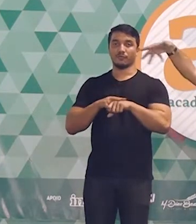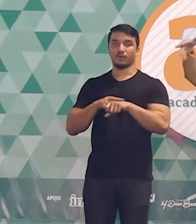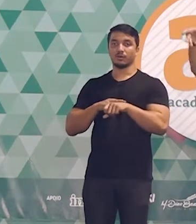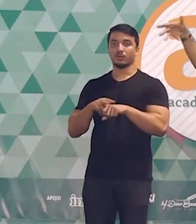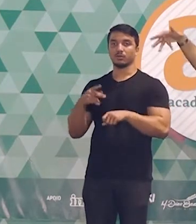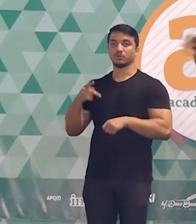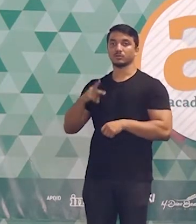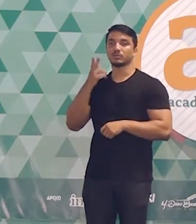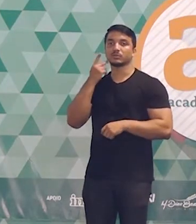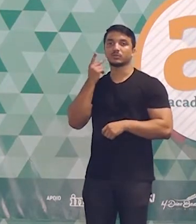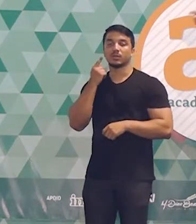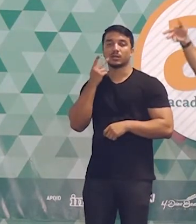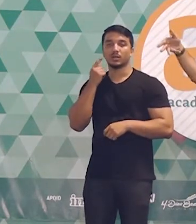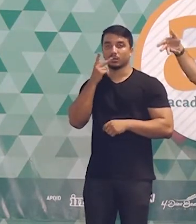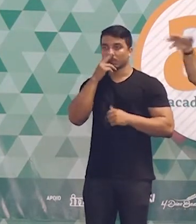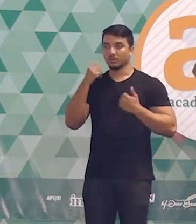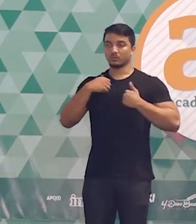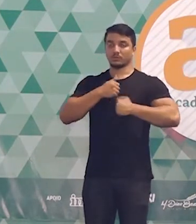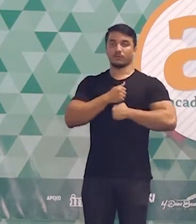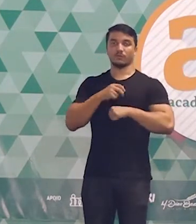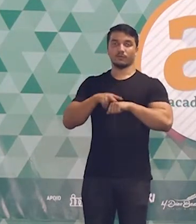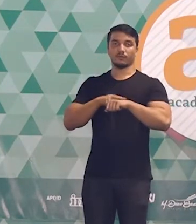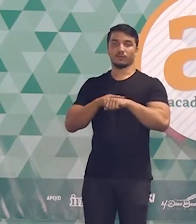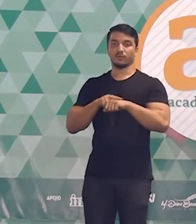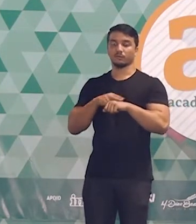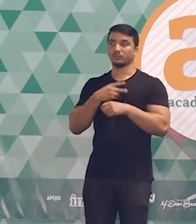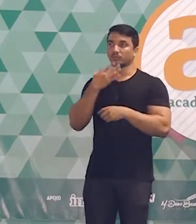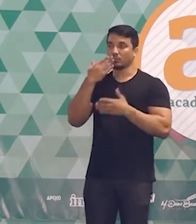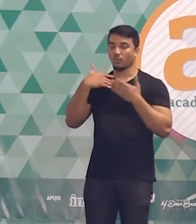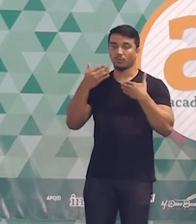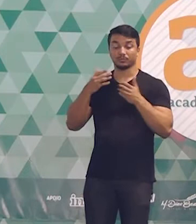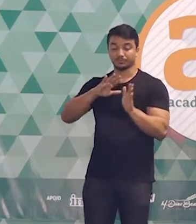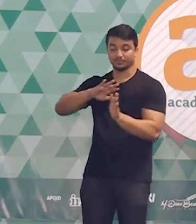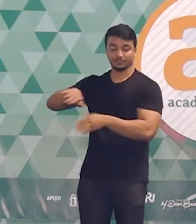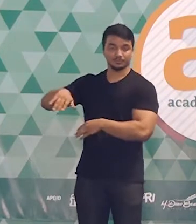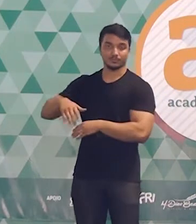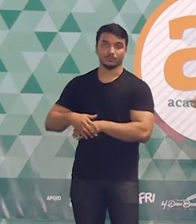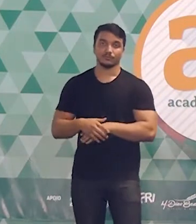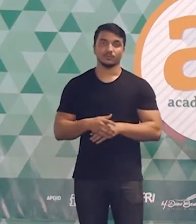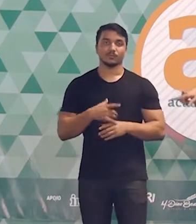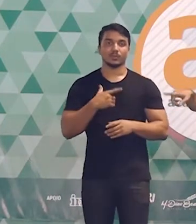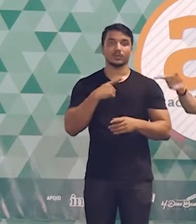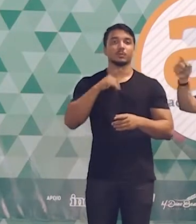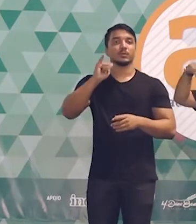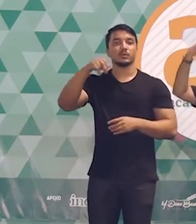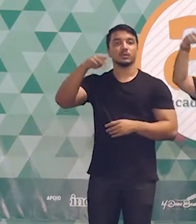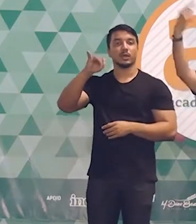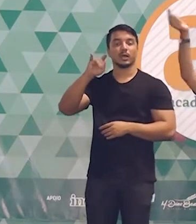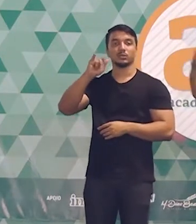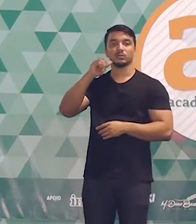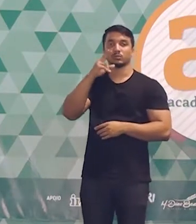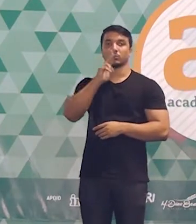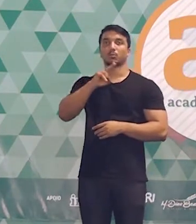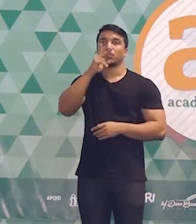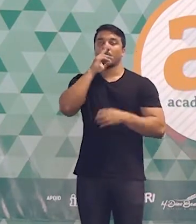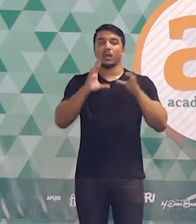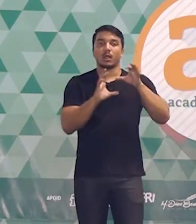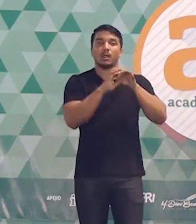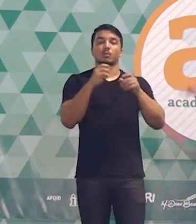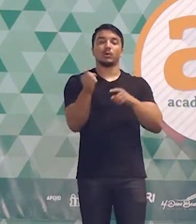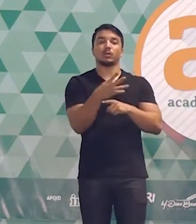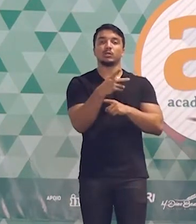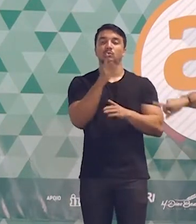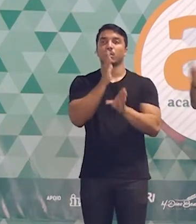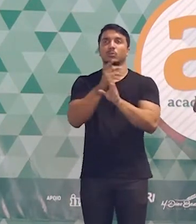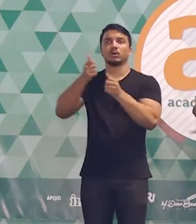verde. Tinha gente aqui no Ceará que não tirava o fardão também no calor desse. Mas enfim, E os integralistas usaram o modernismo como desculpa